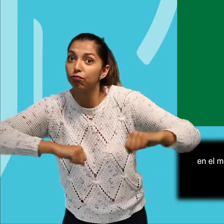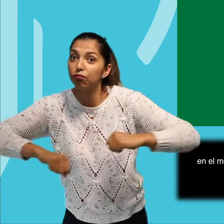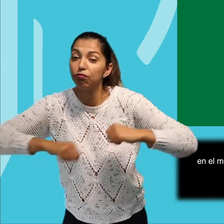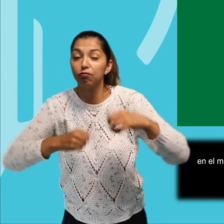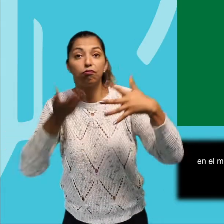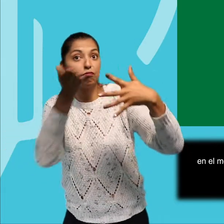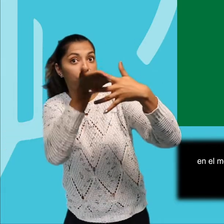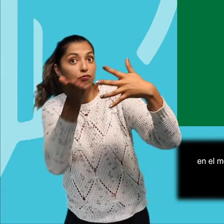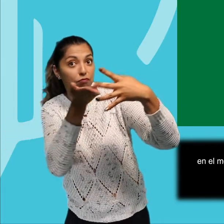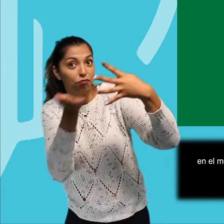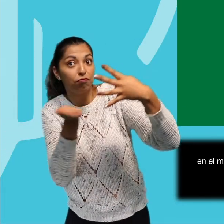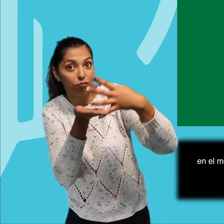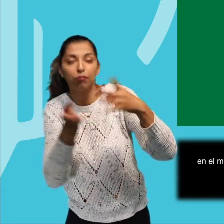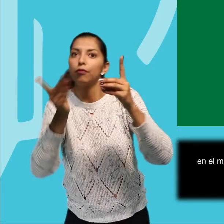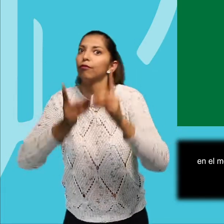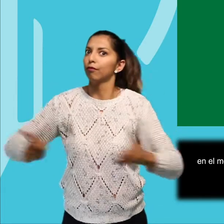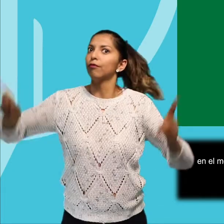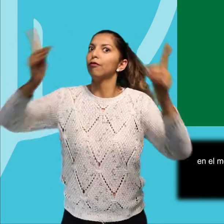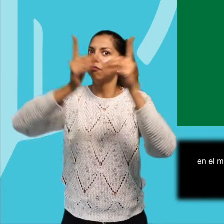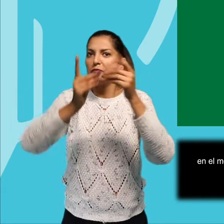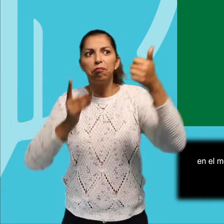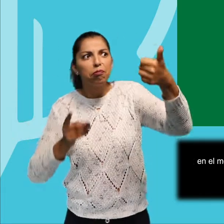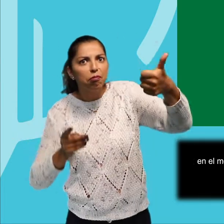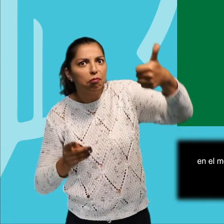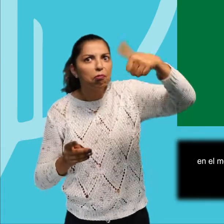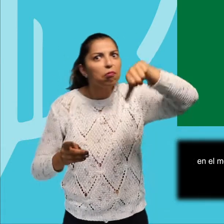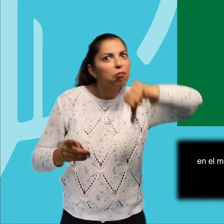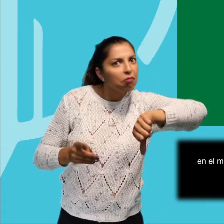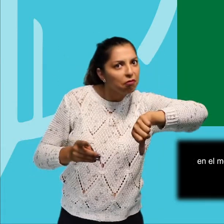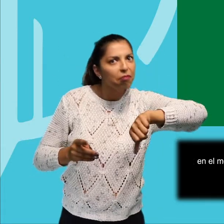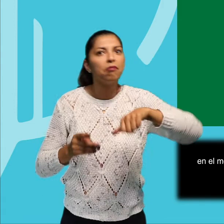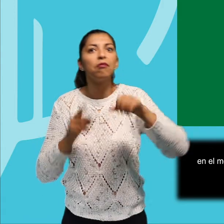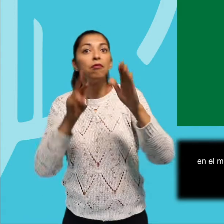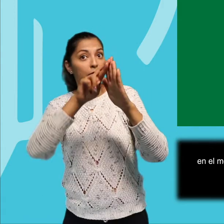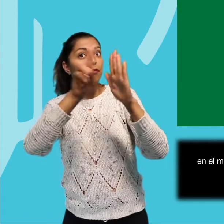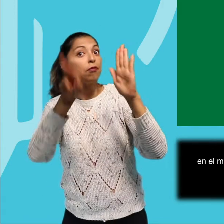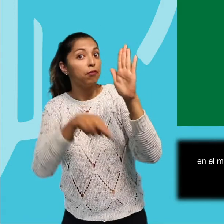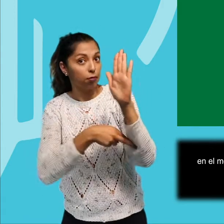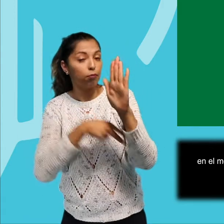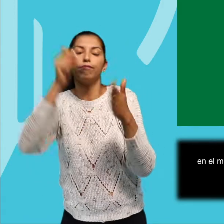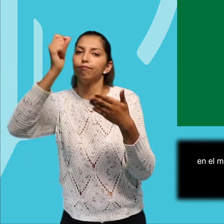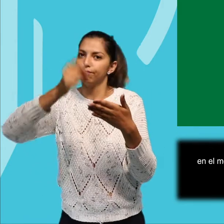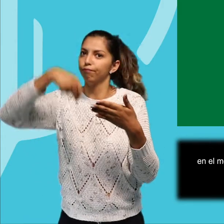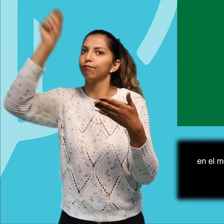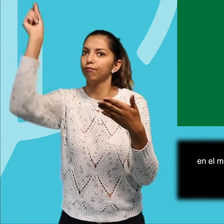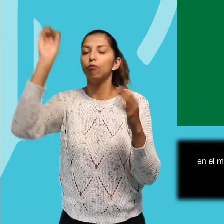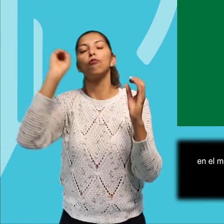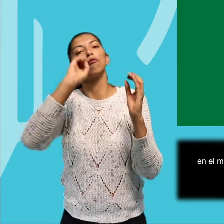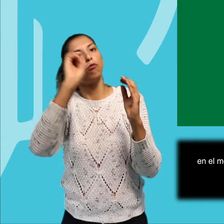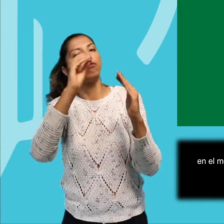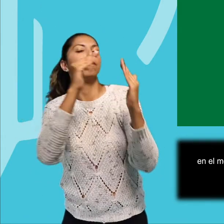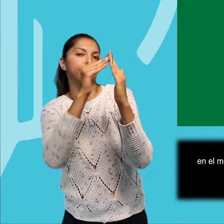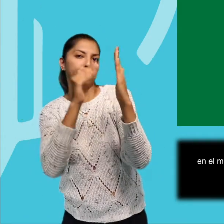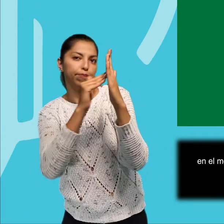momento de ingreso, pudiendo ser a través de criterios de validación o de lista de valores.